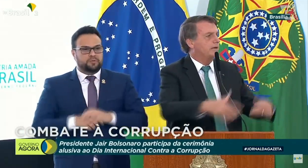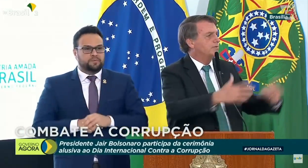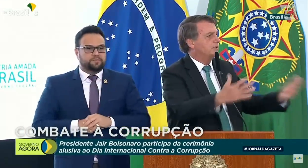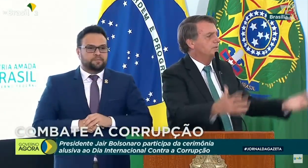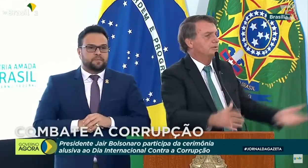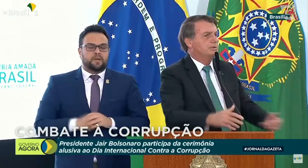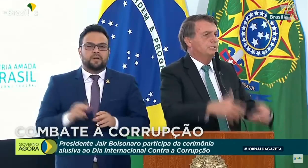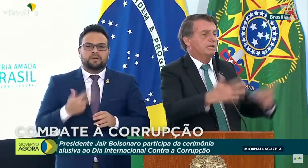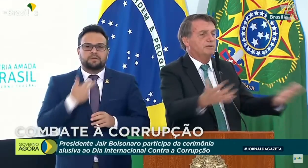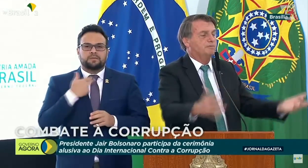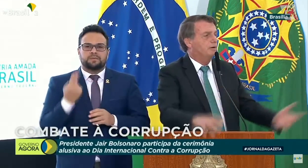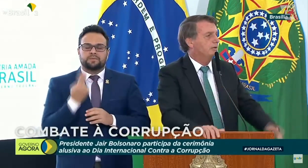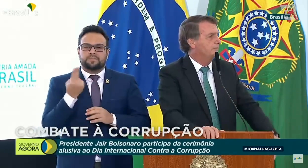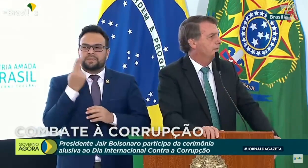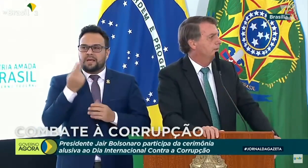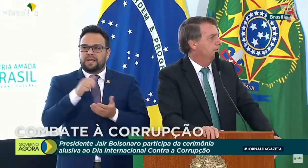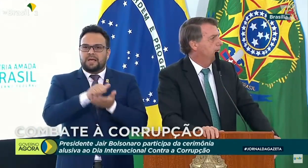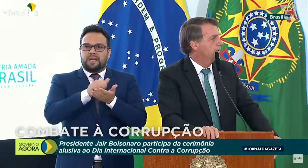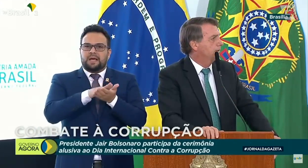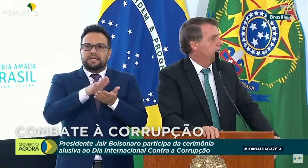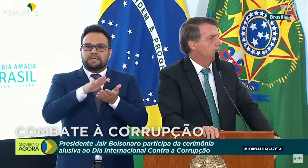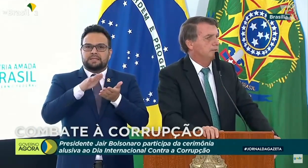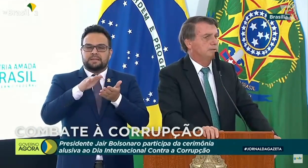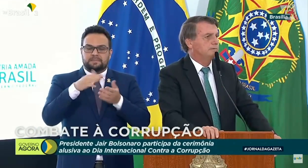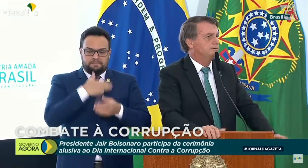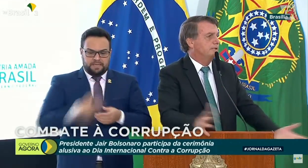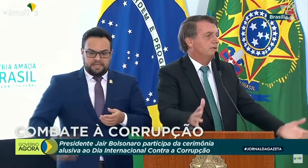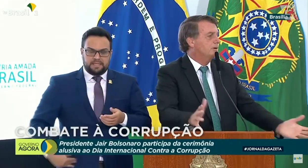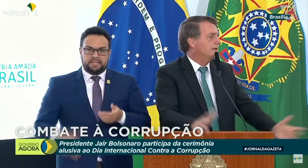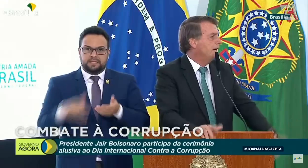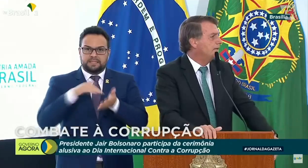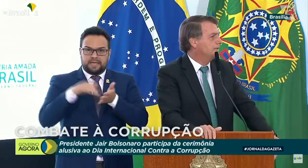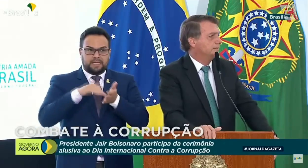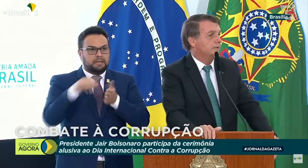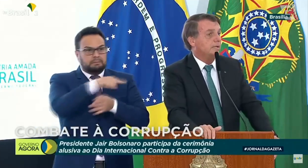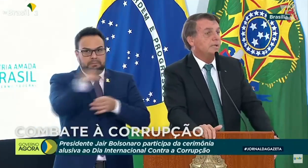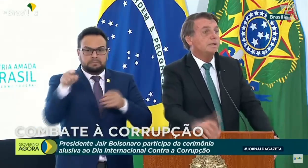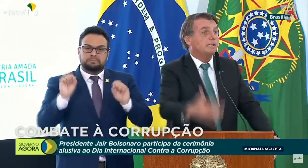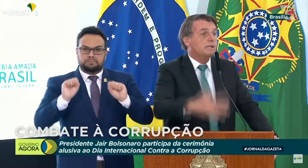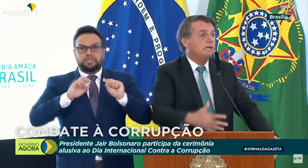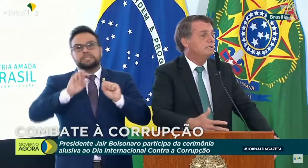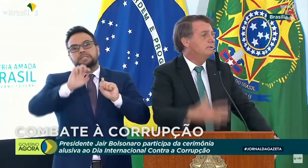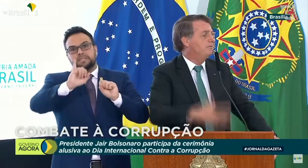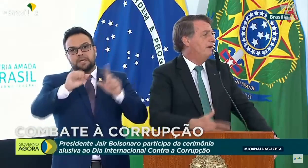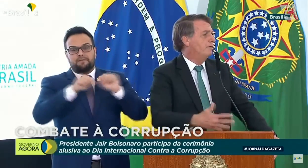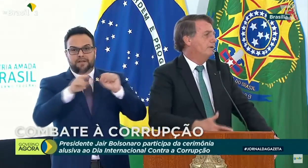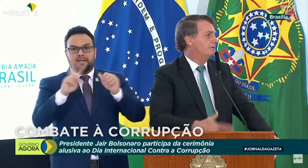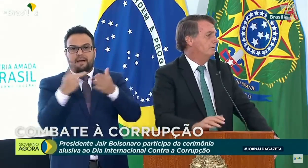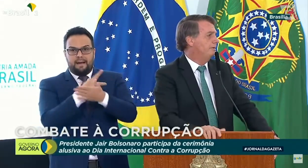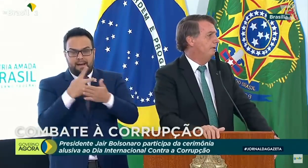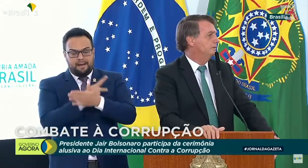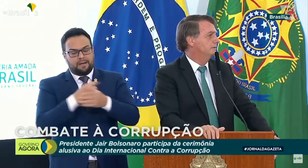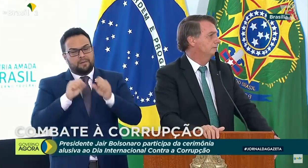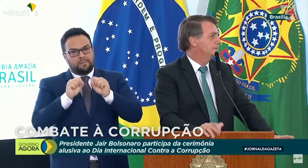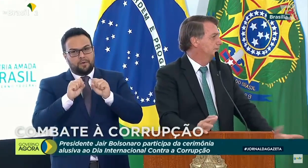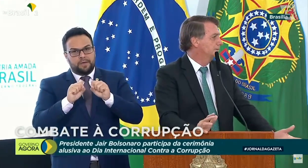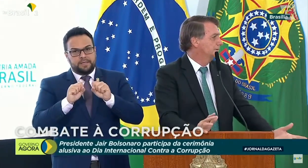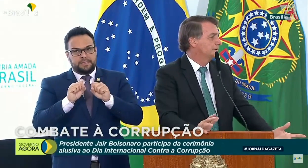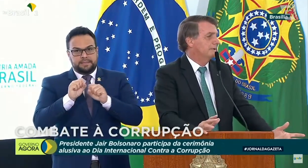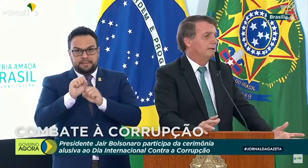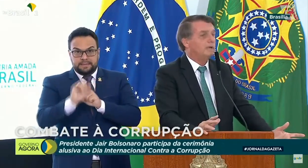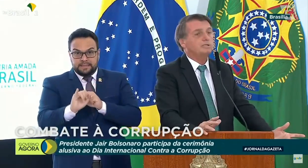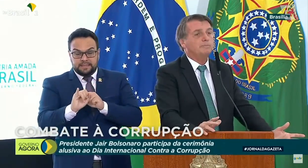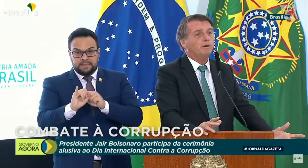ministro mesmo secretário um servidor seja quem for de fazer coisa errada se tiver no nosso